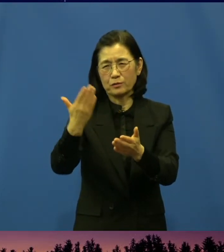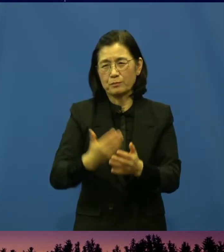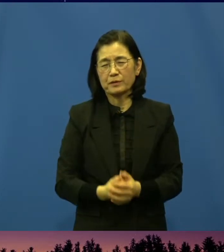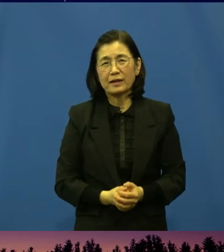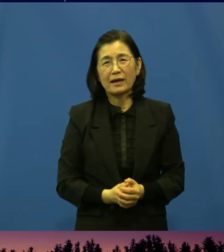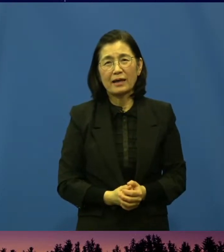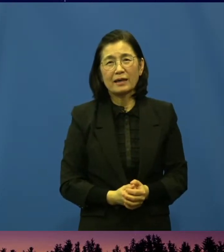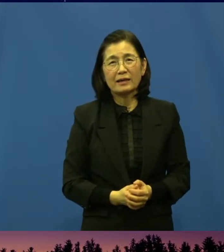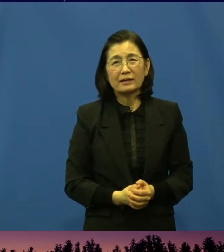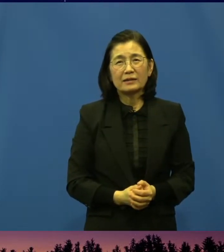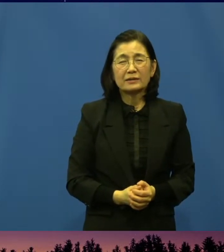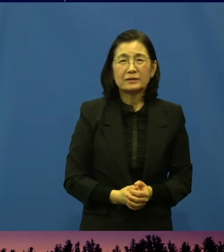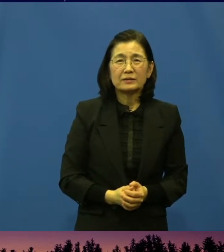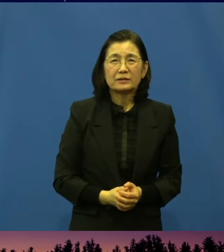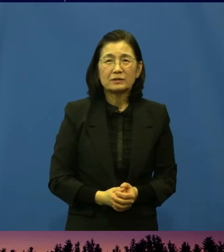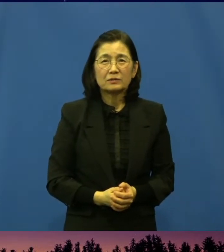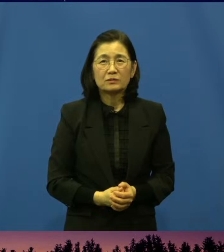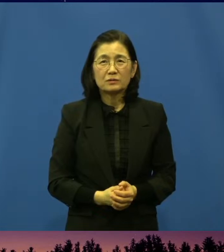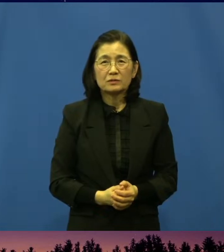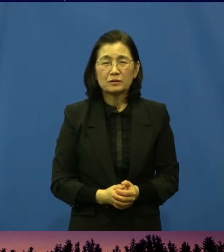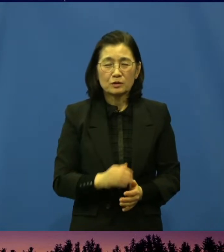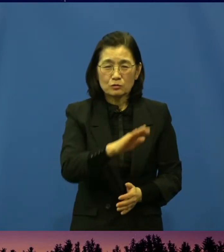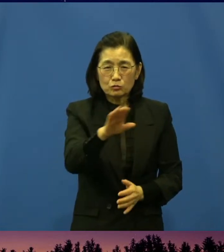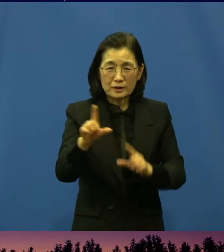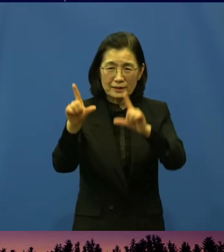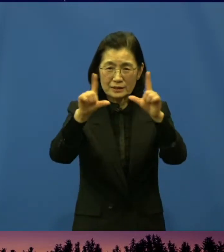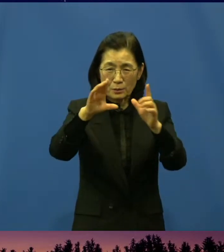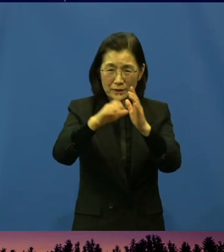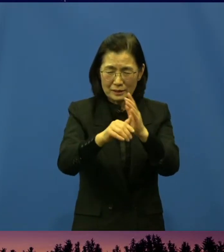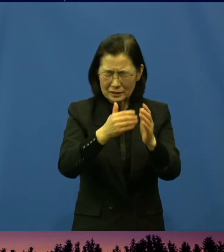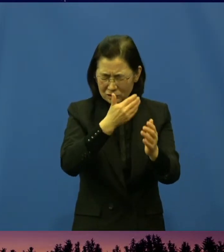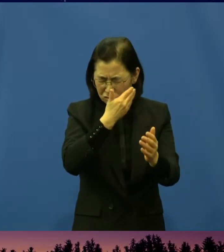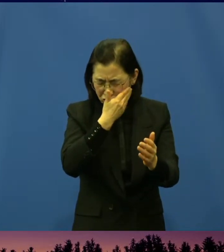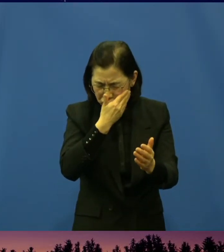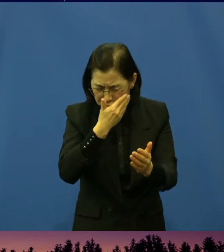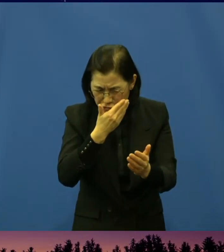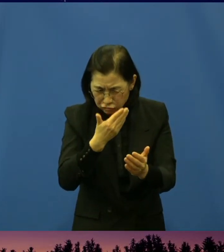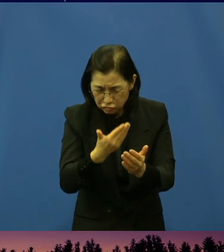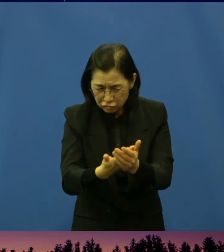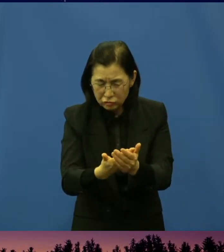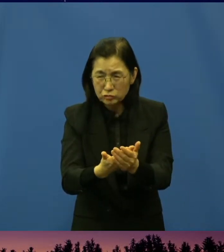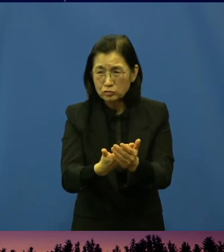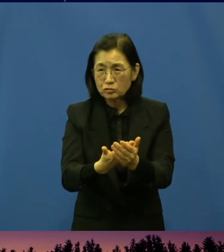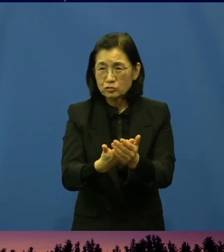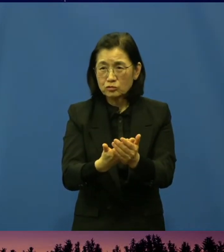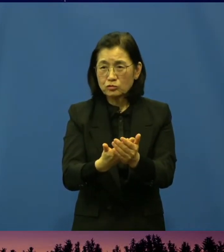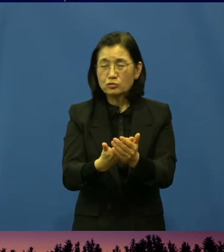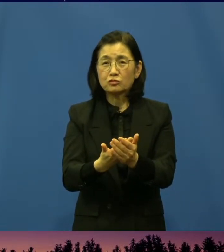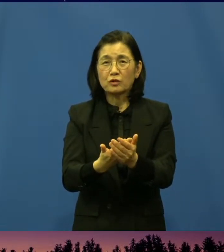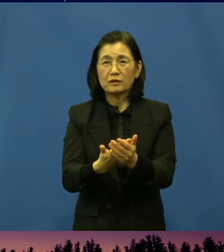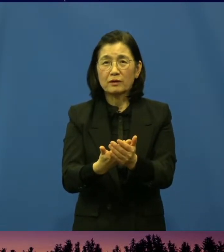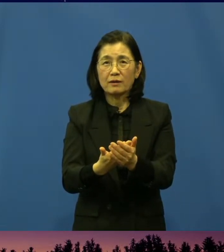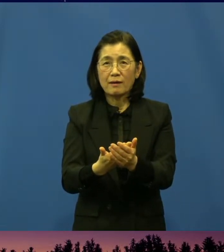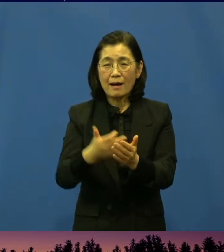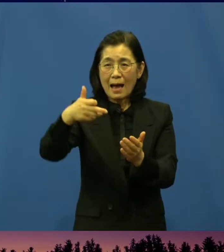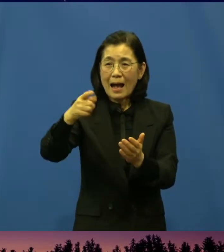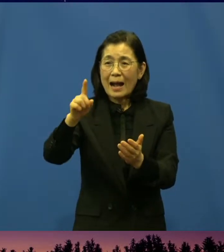여러분, 이게 중요합니다. 우리 인생에 굉장히 중요한 어떤 하나님의 카이로스의 시간이 오는데 그걸 붙잡을 수 있는 거.